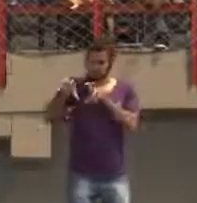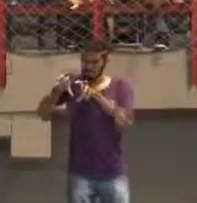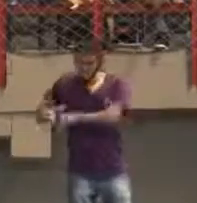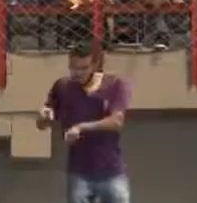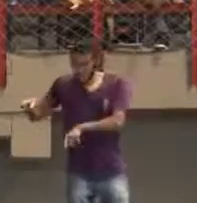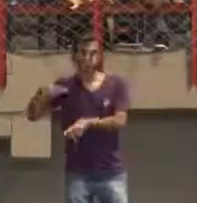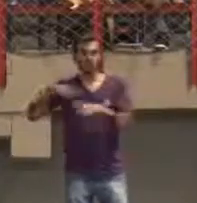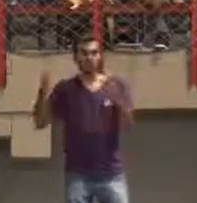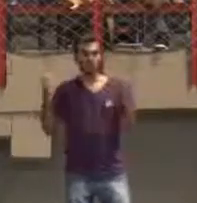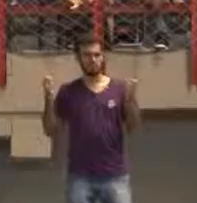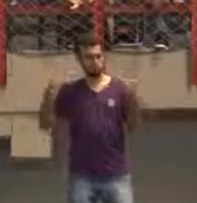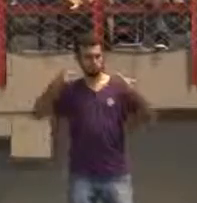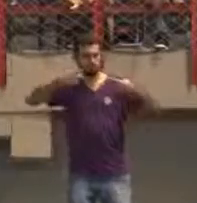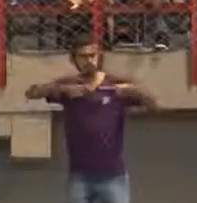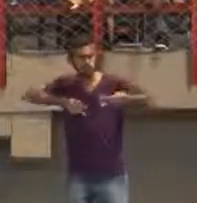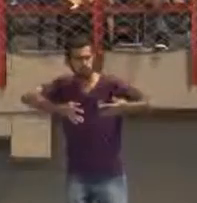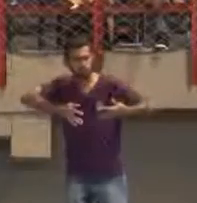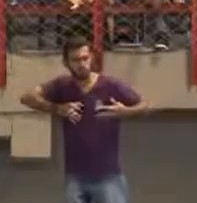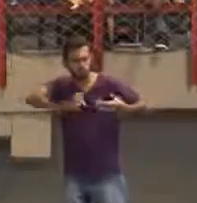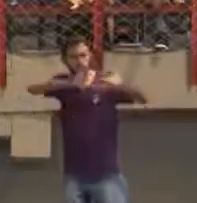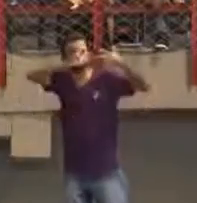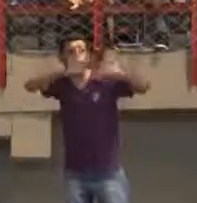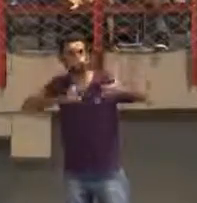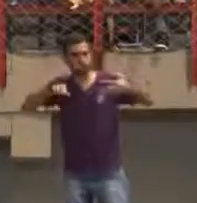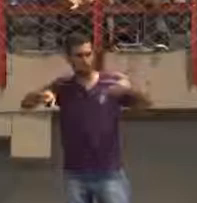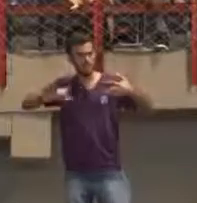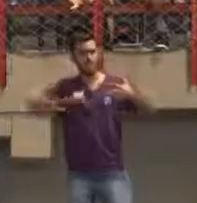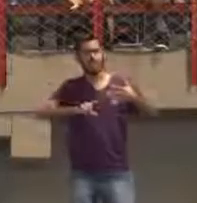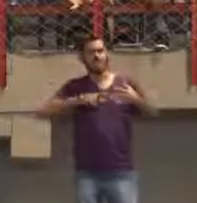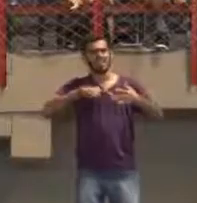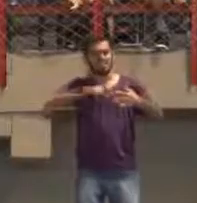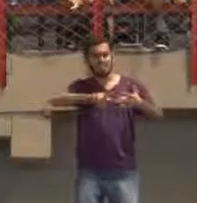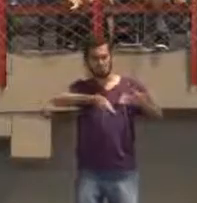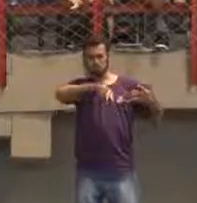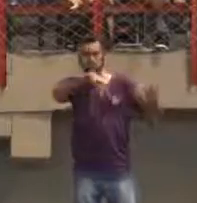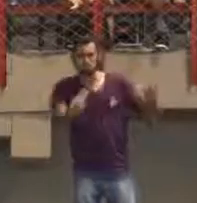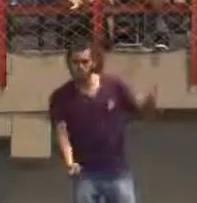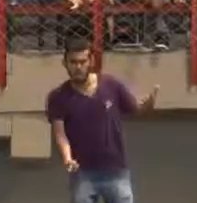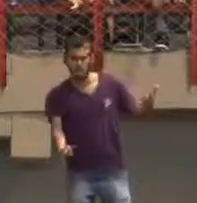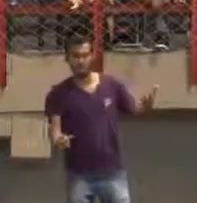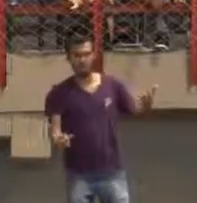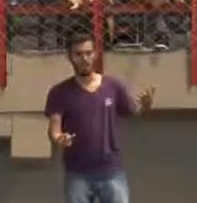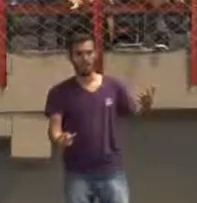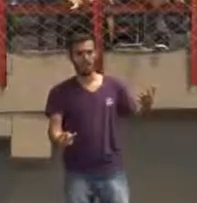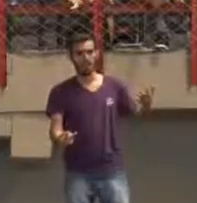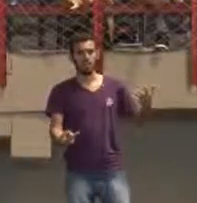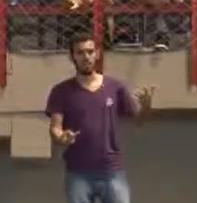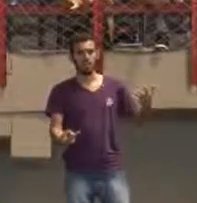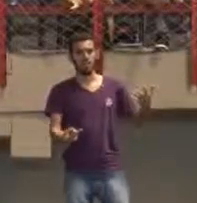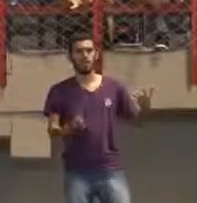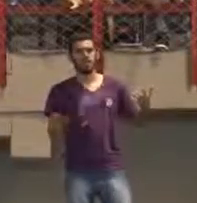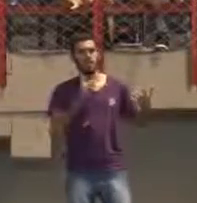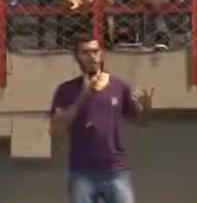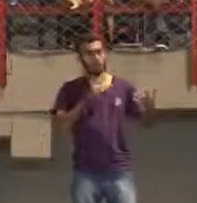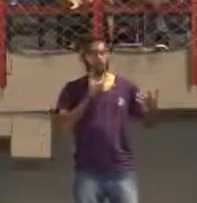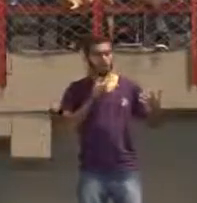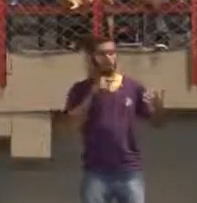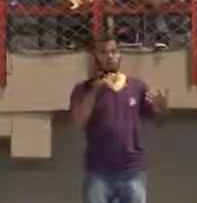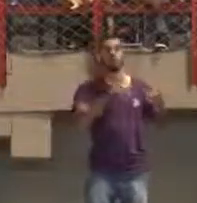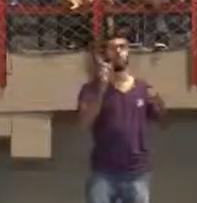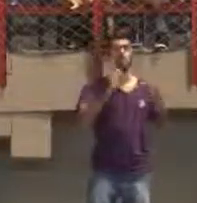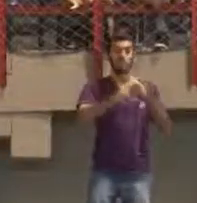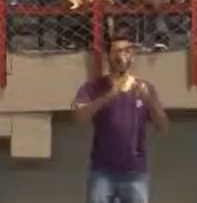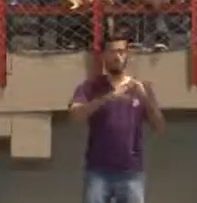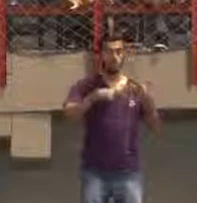ele vai feri-la mortalmente ela cai lá embaixo na serra OK e ele vai também se